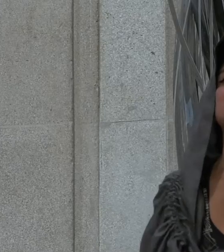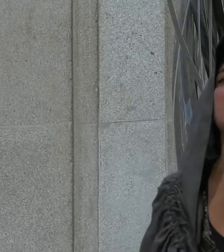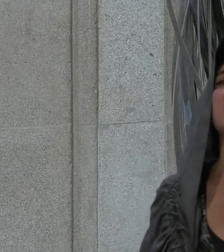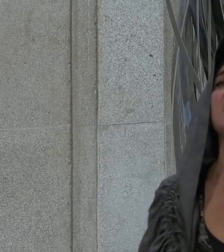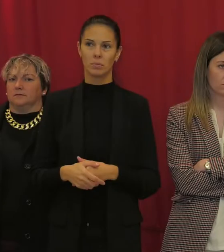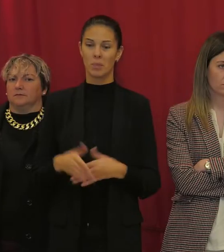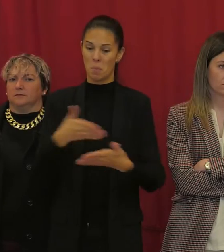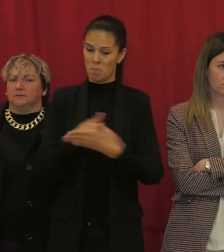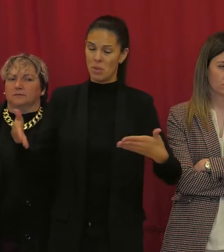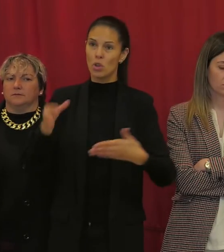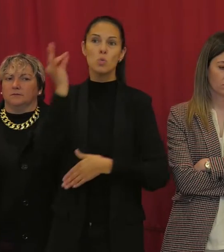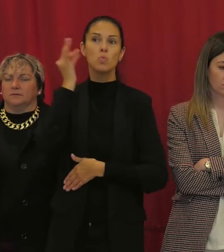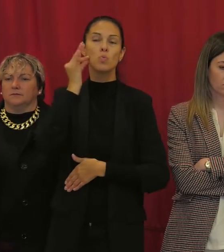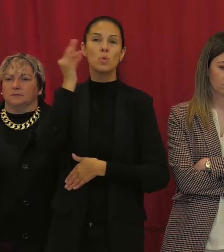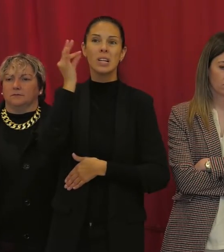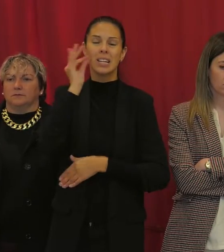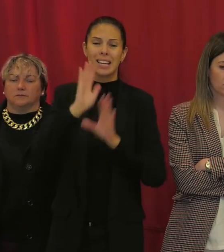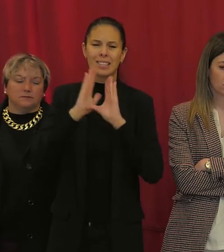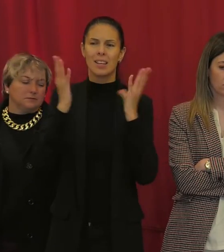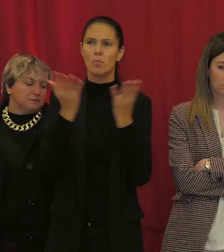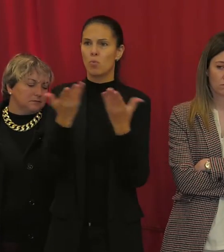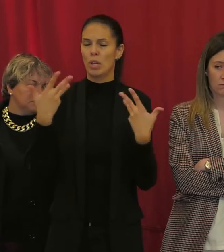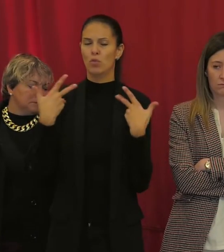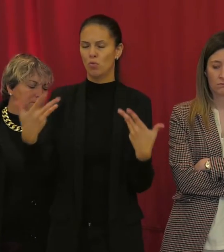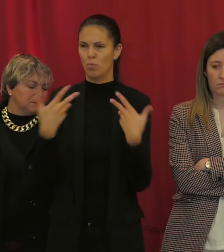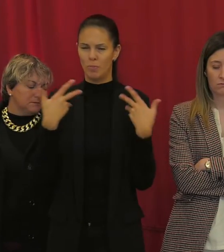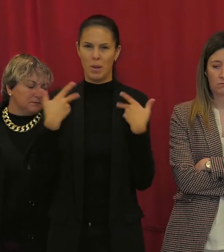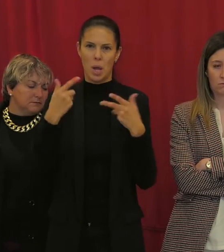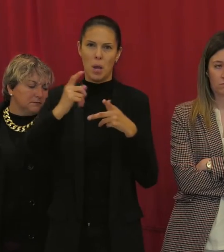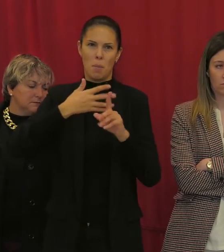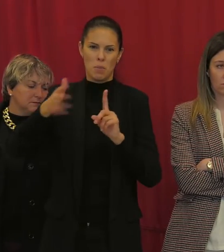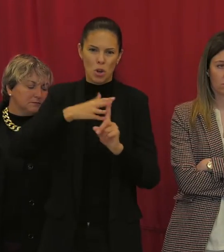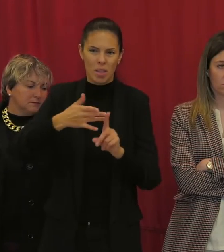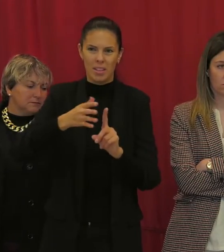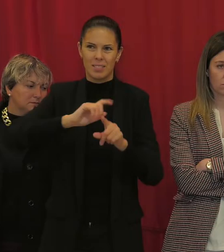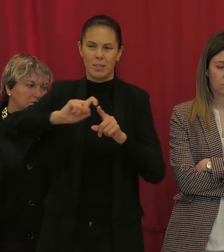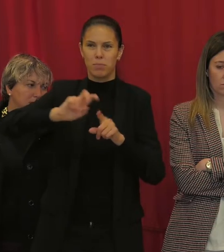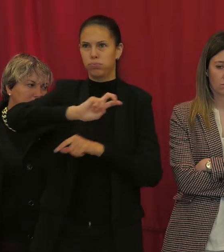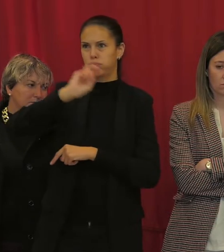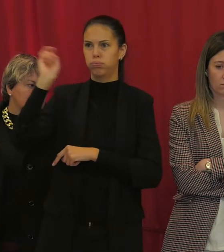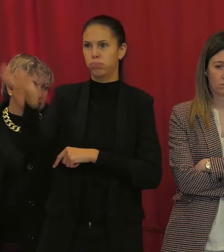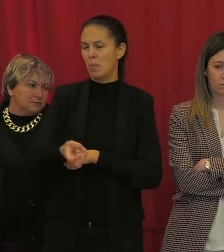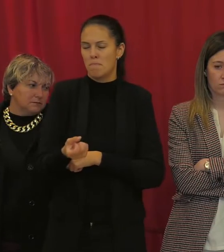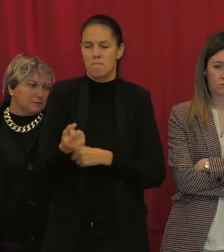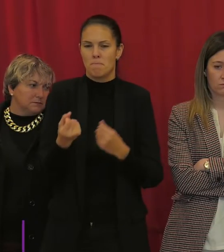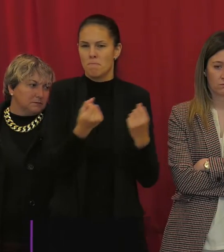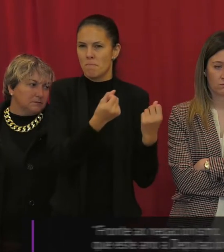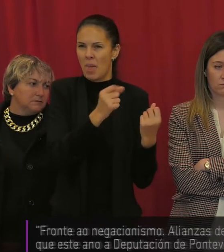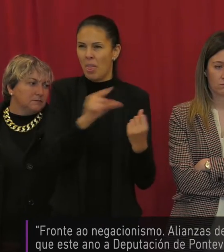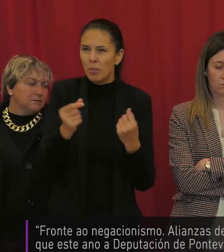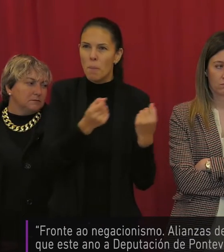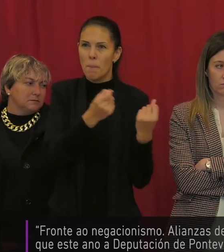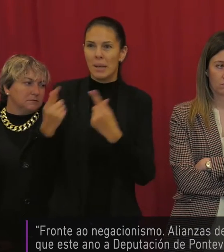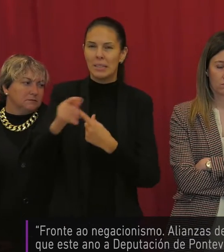Millóns de mulleres no mundo sufren todo tipo de violencias, de agresións. Centos de miles